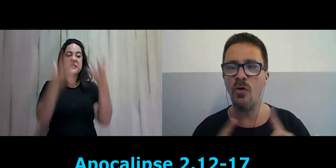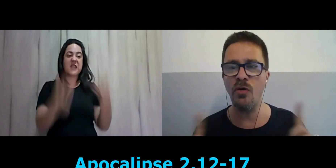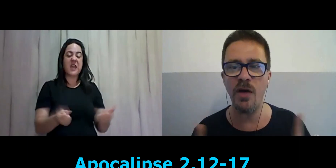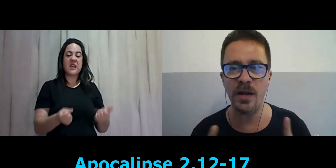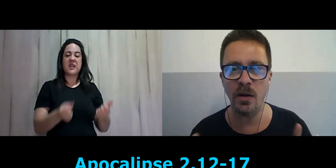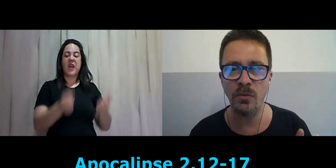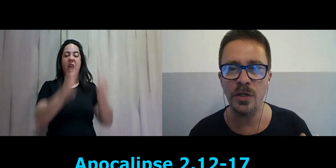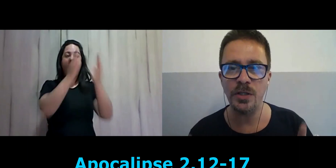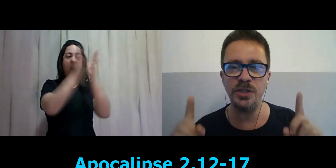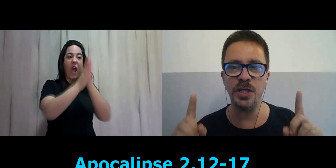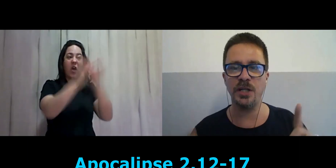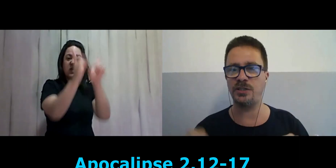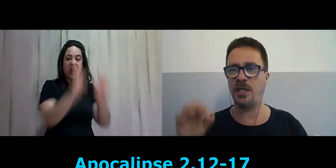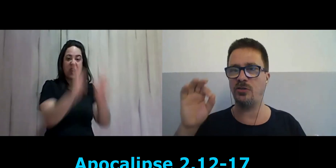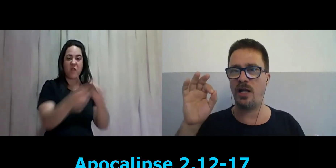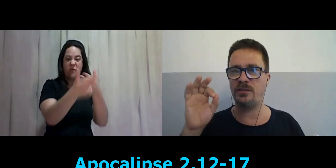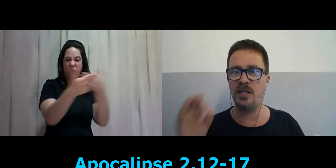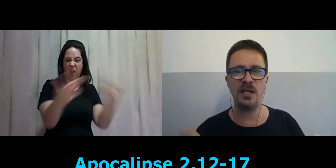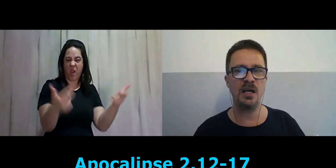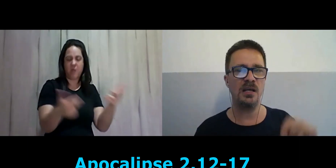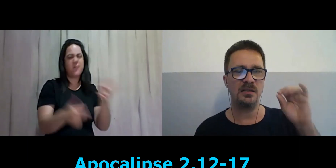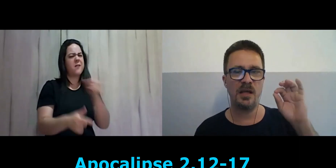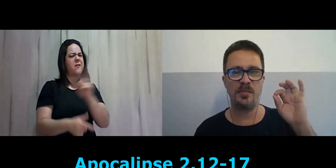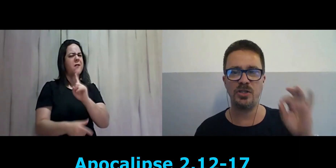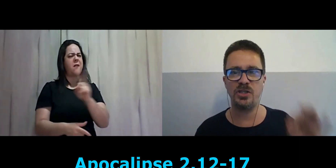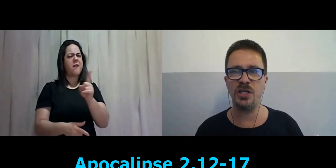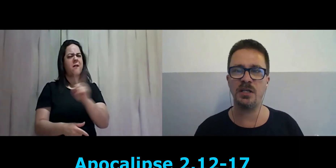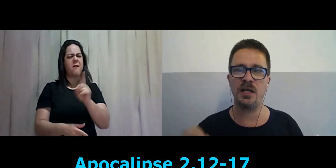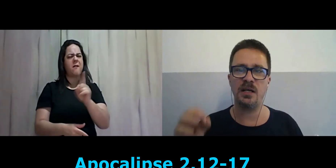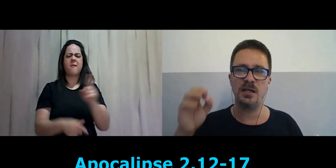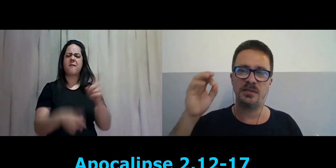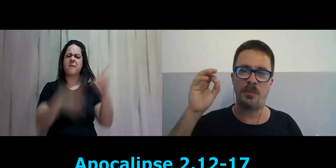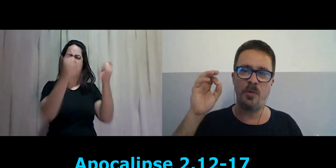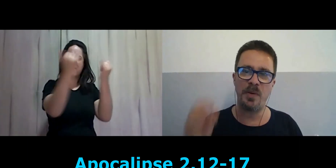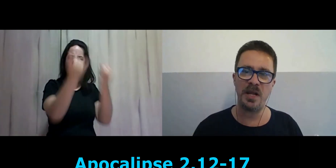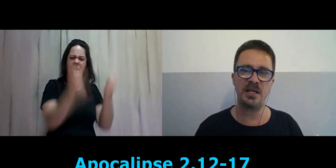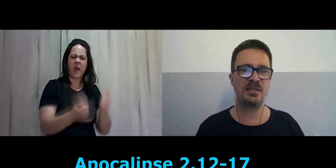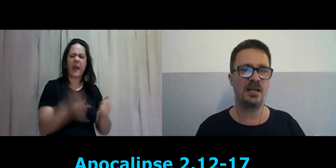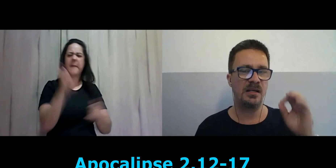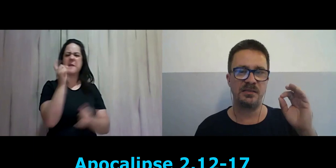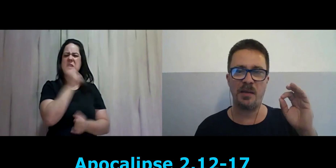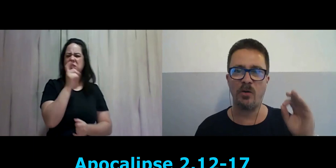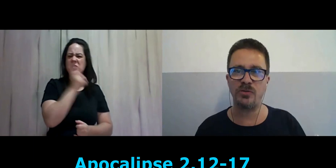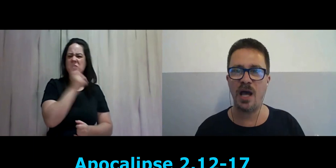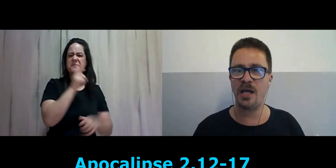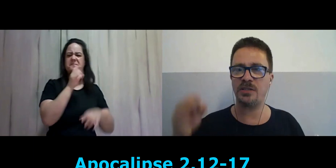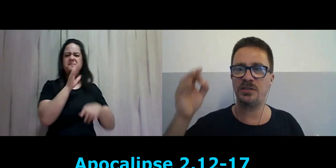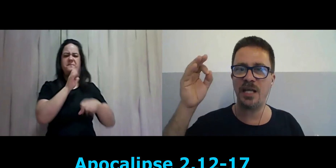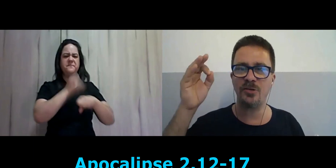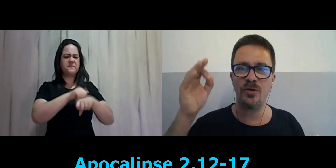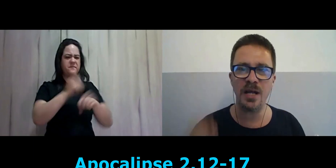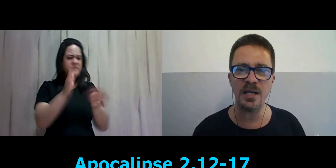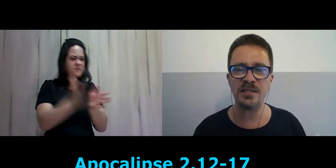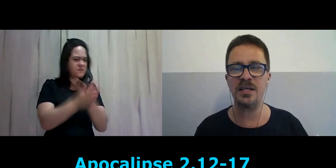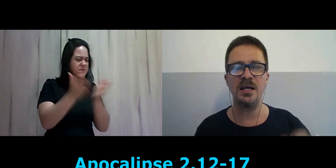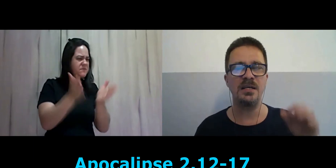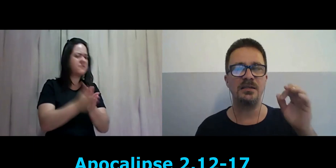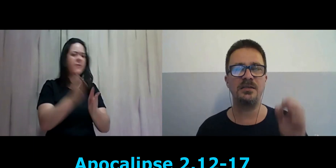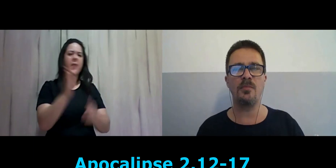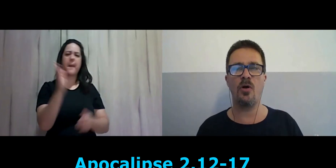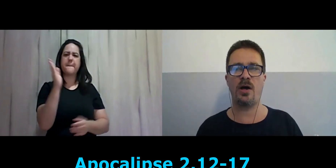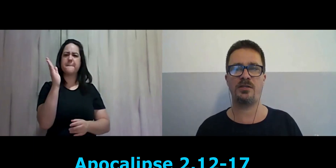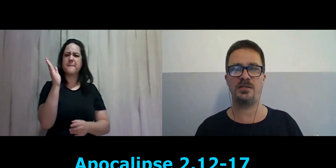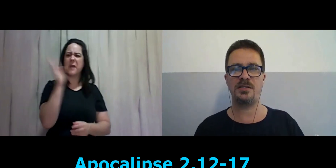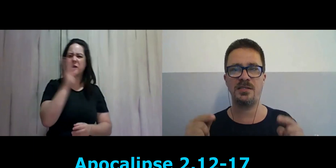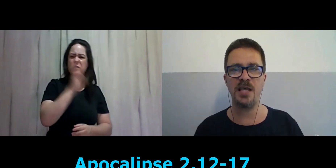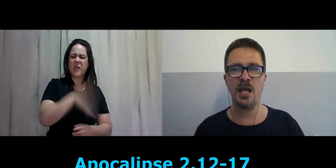se curvarão diante da idolatria, da mentira, da pobreza, da maldade, da ignorância,